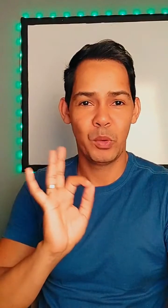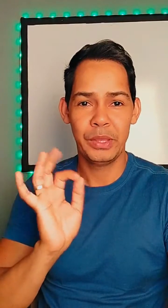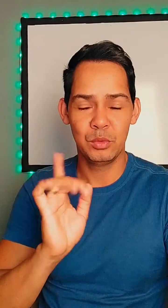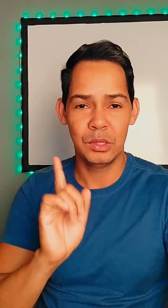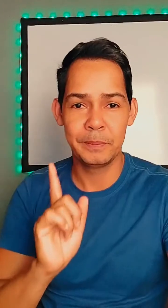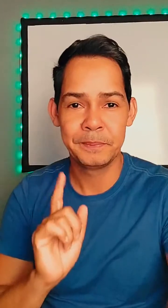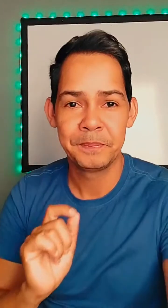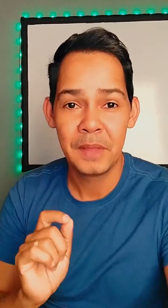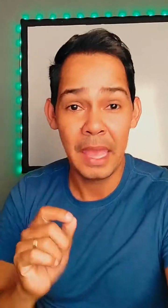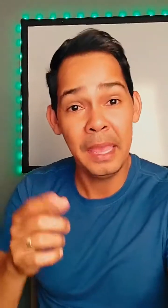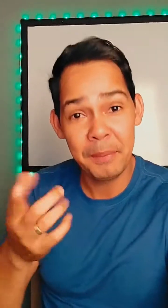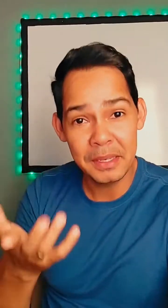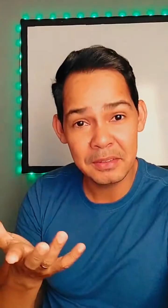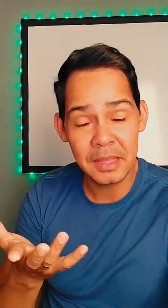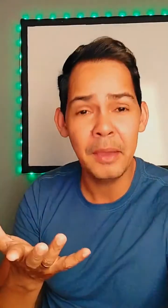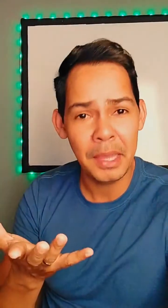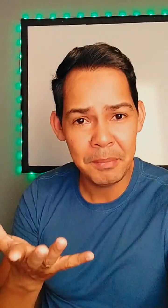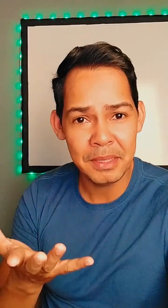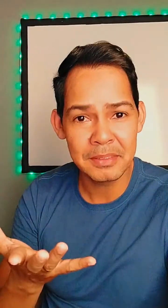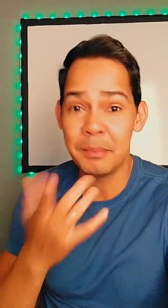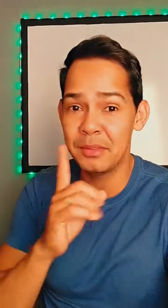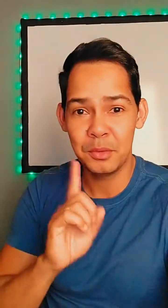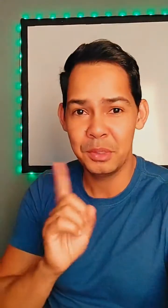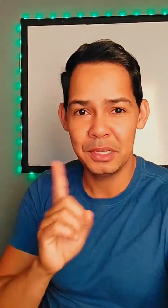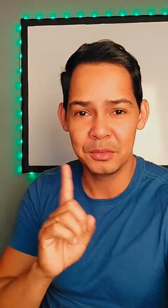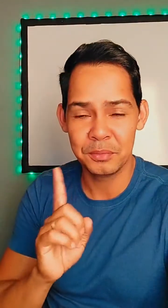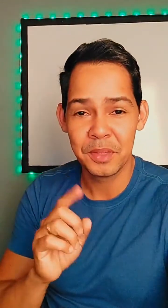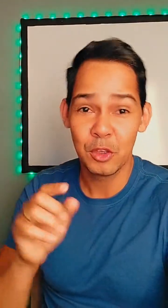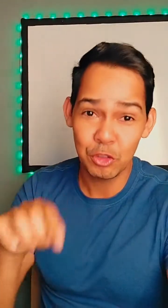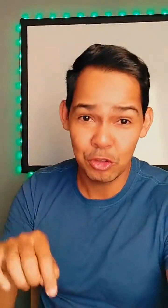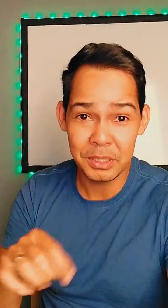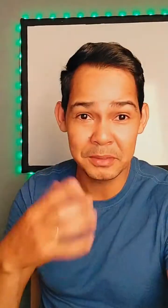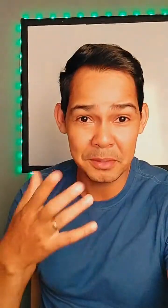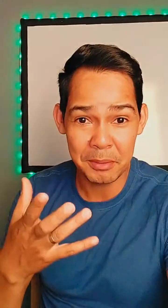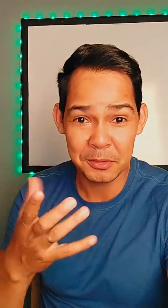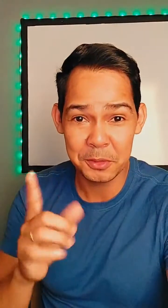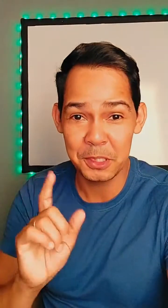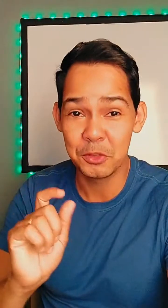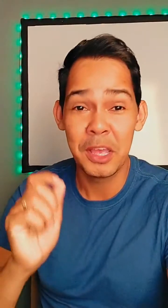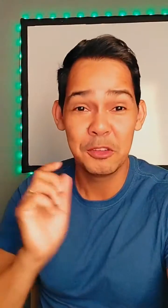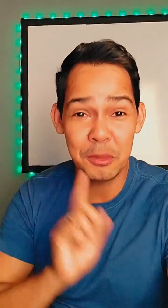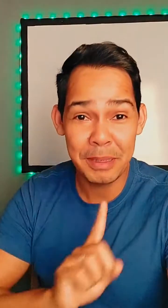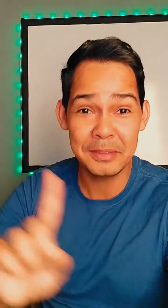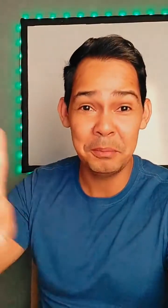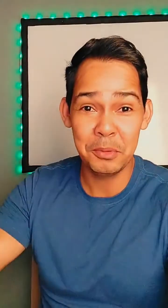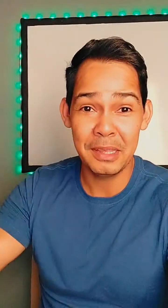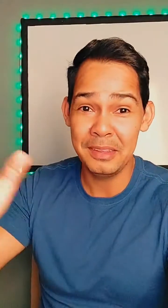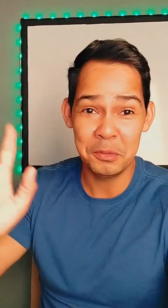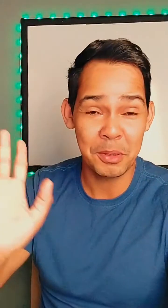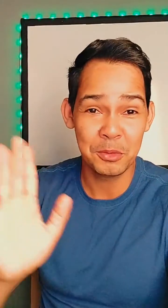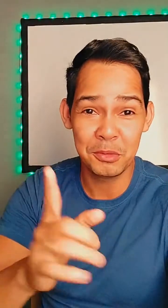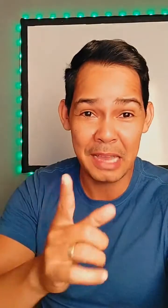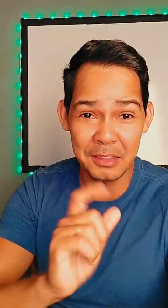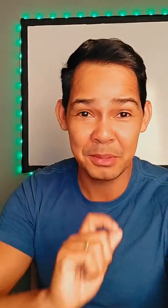Conheço não. É em Minas, mas eu não conheço. Eu sou de Minas também, mas não conheço. Já passei por aí, indo para outros lugares, mas nunca